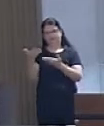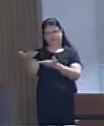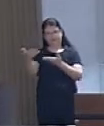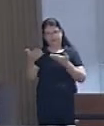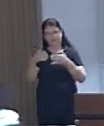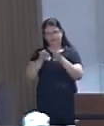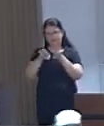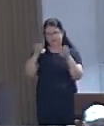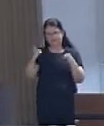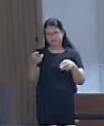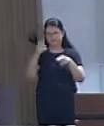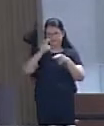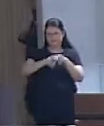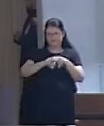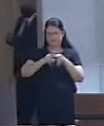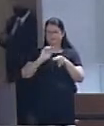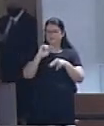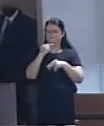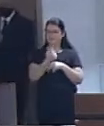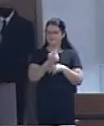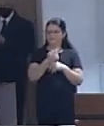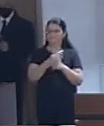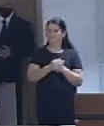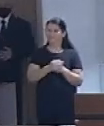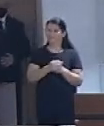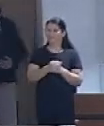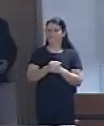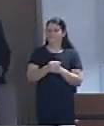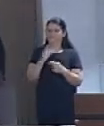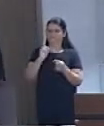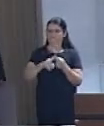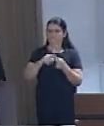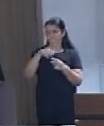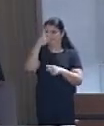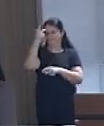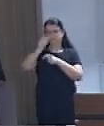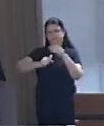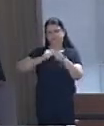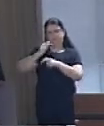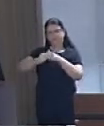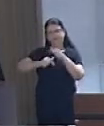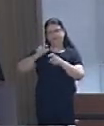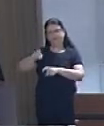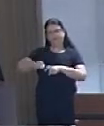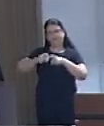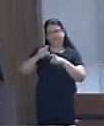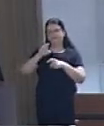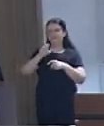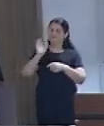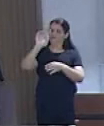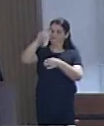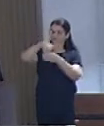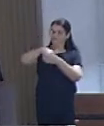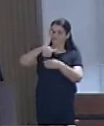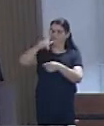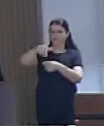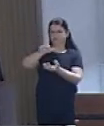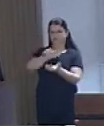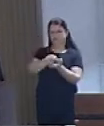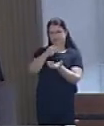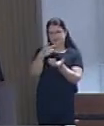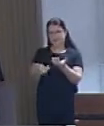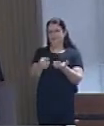para a mesa o nosso também trabalhador rural, eleito aqui para o Pernambuco,